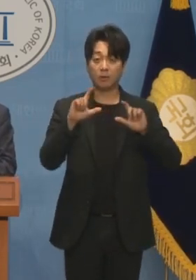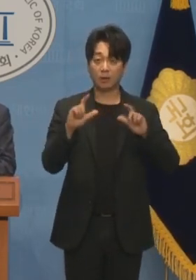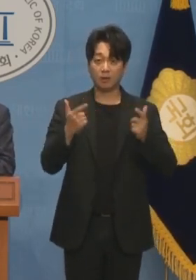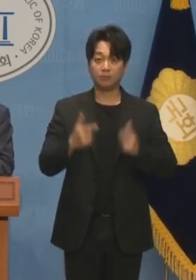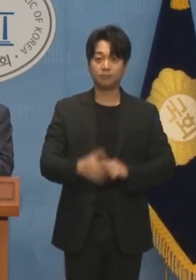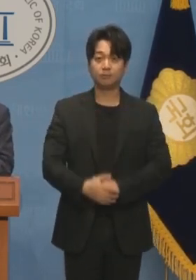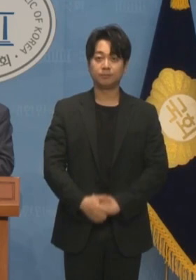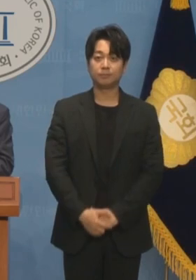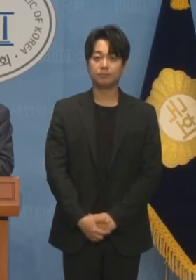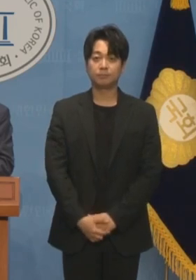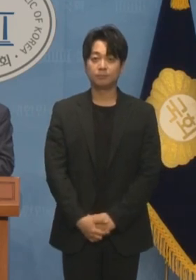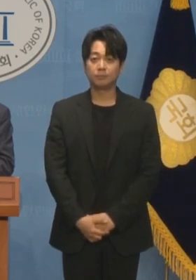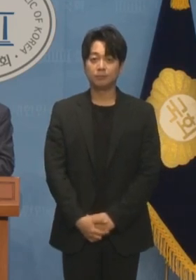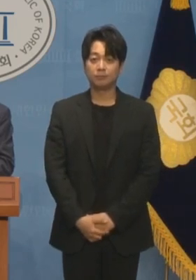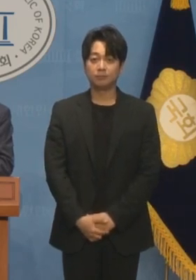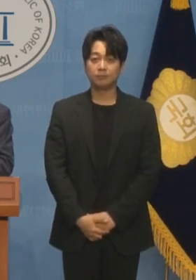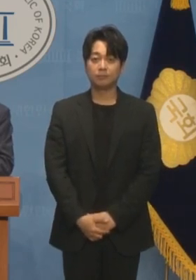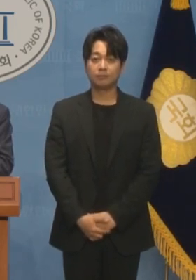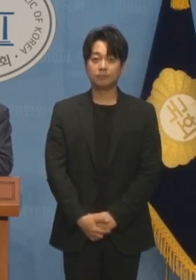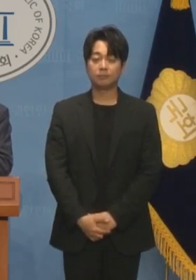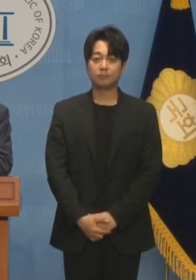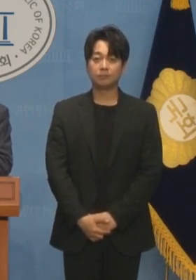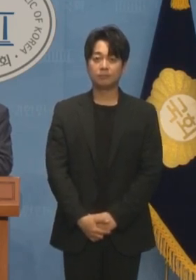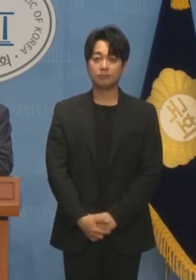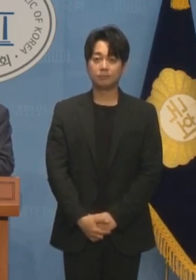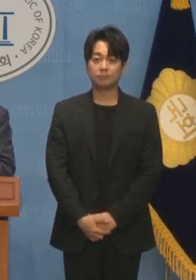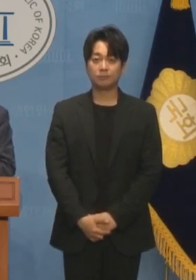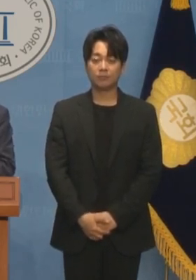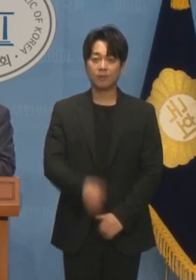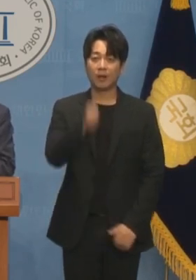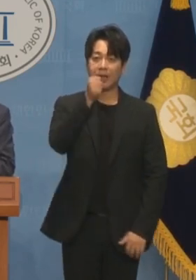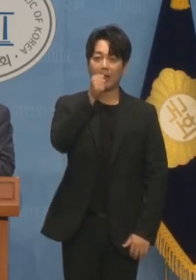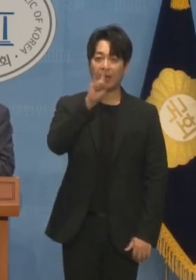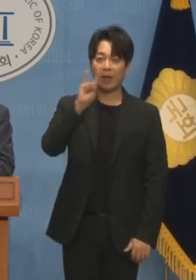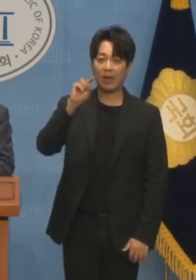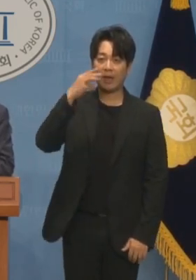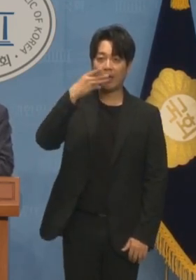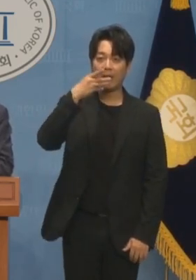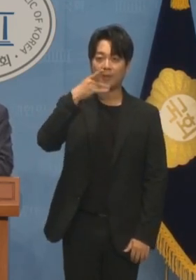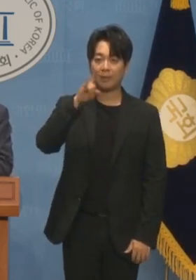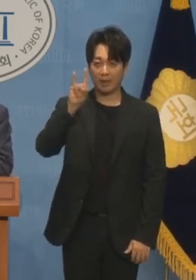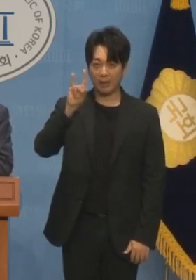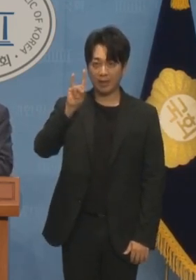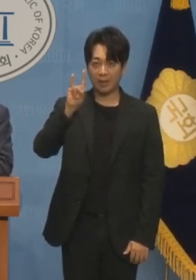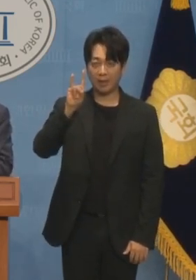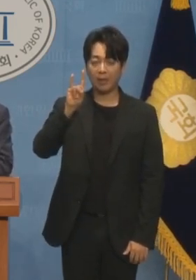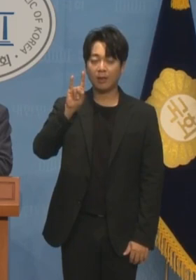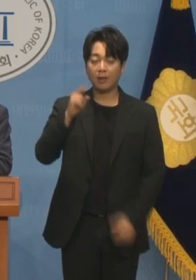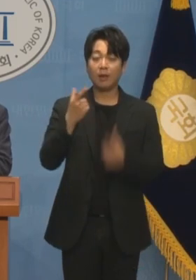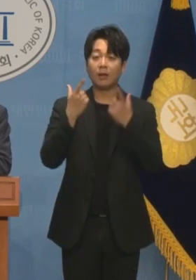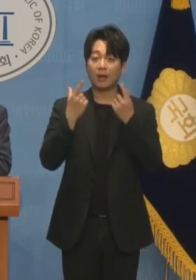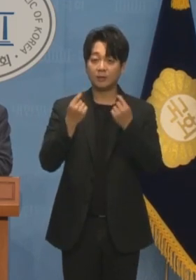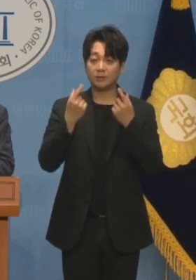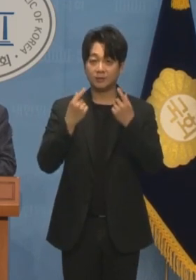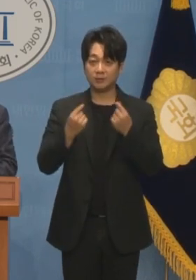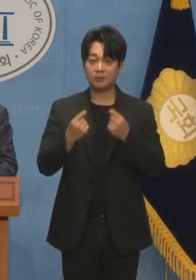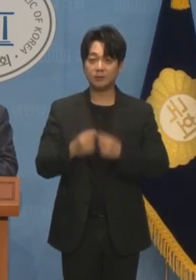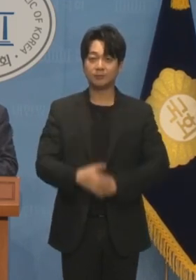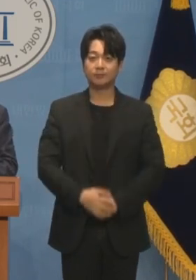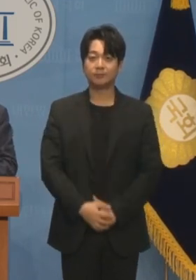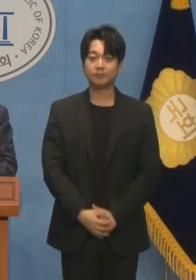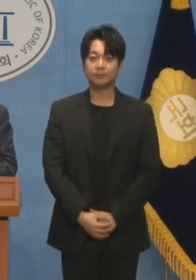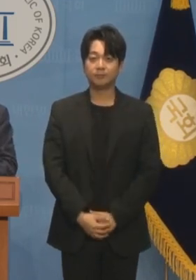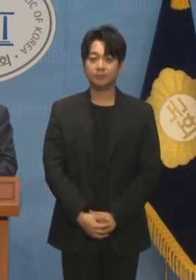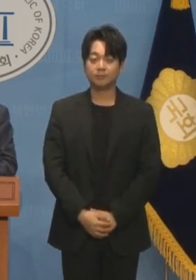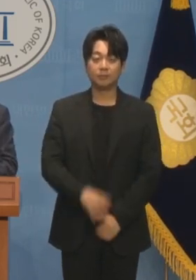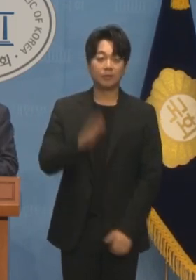관악산의 화기를 막아준다는 해태상, 다른 명칭으로 해치상은 현재